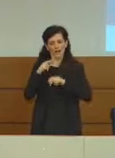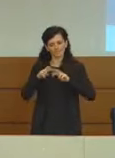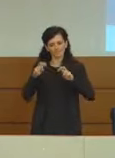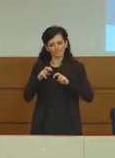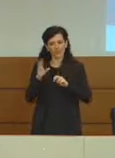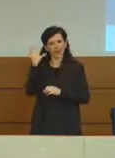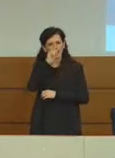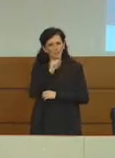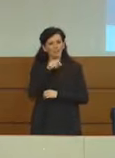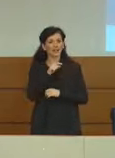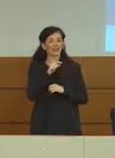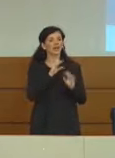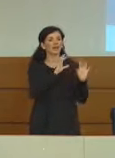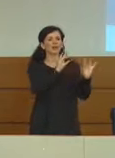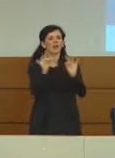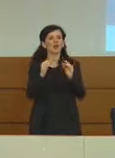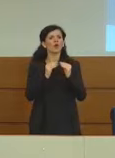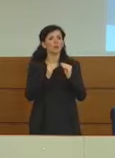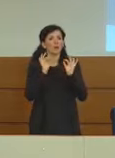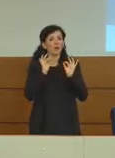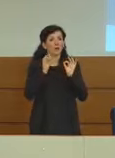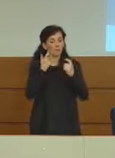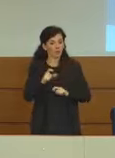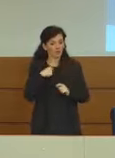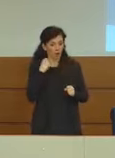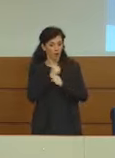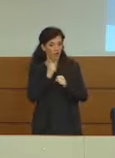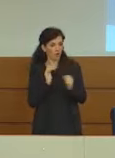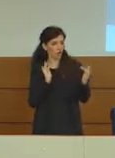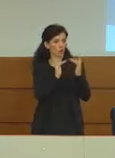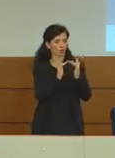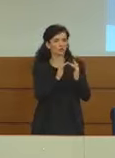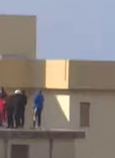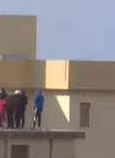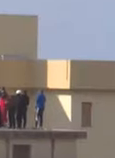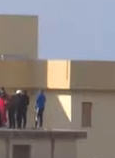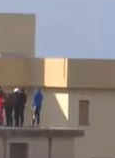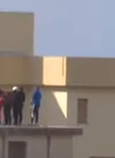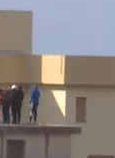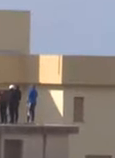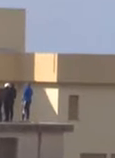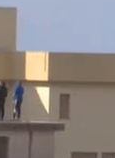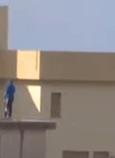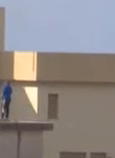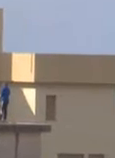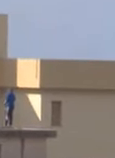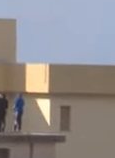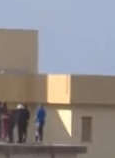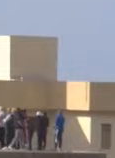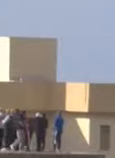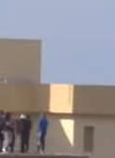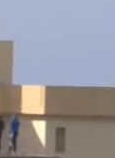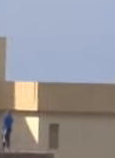l'esposizione è avvenuta professionalmente oppure al di fuori dell'ambiente di lavoro. L'emergenza intanto obbliga ad